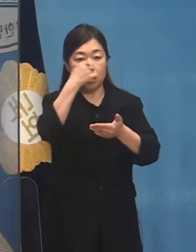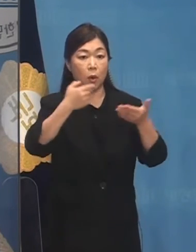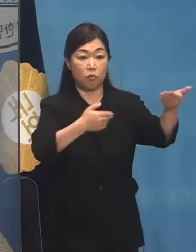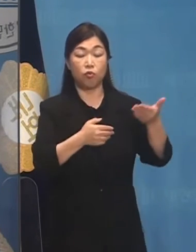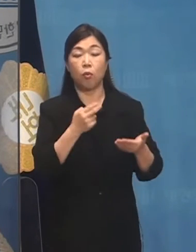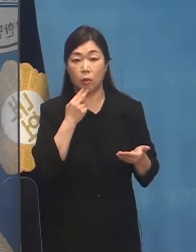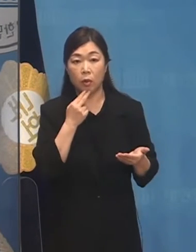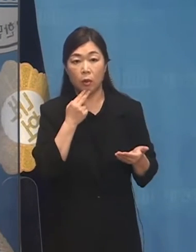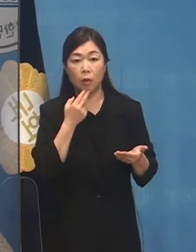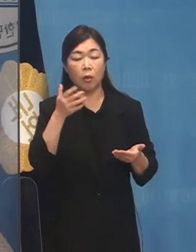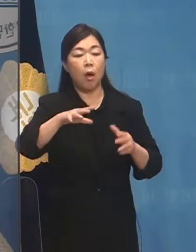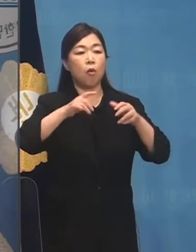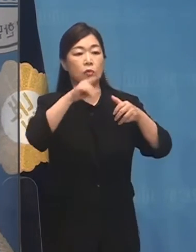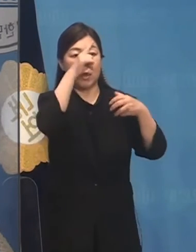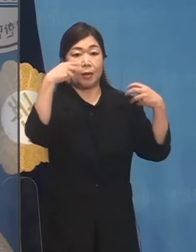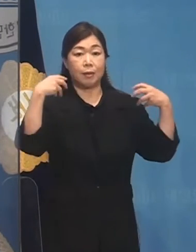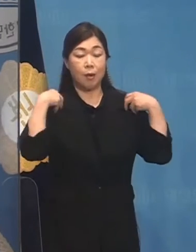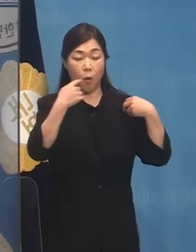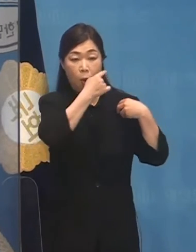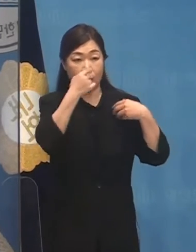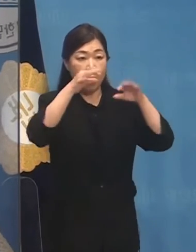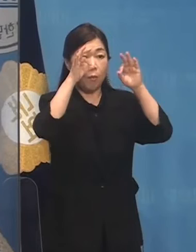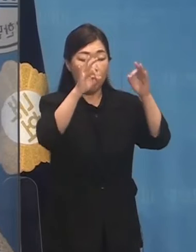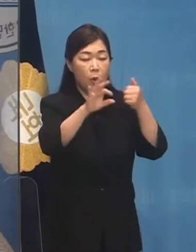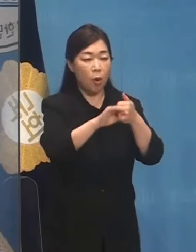그러나 국세청에 확인해본 바에 따르면